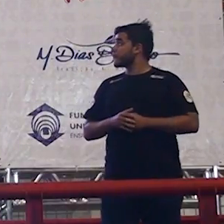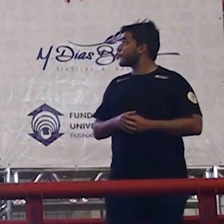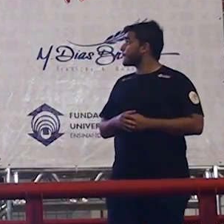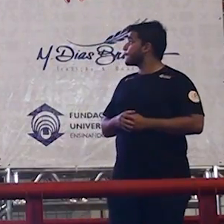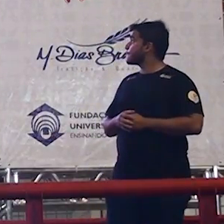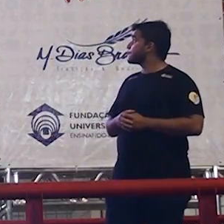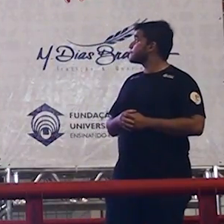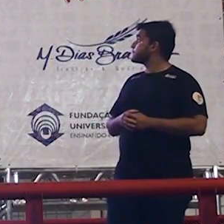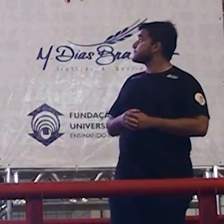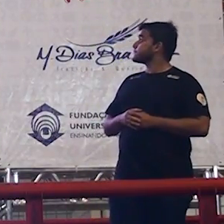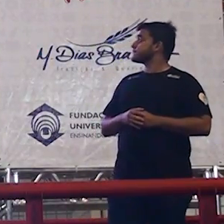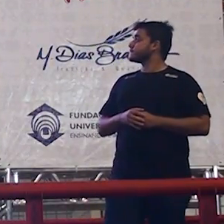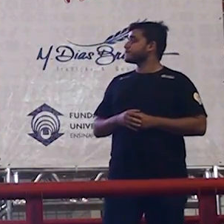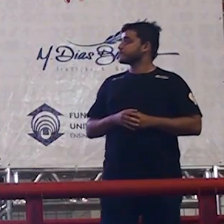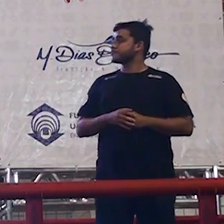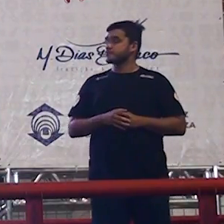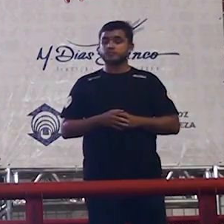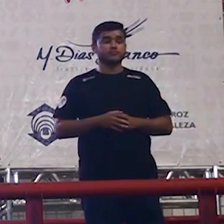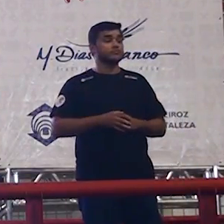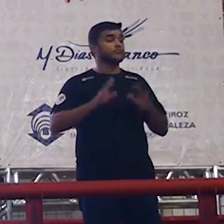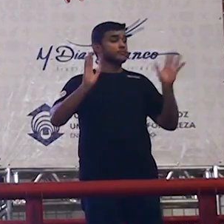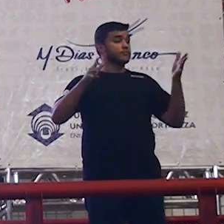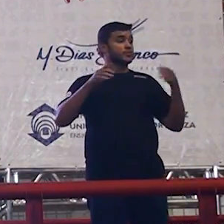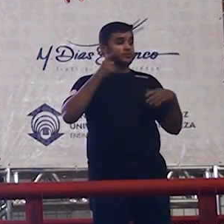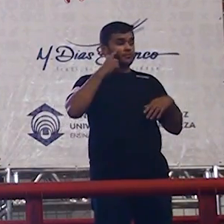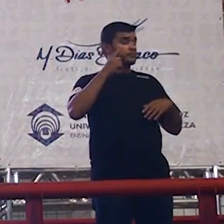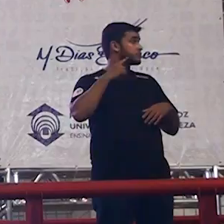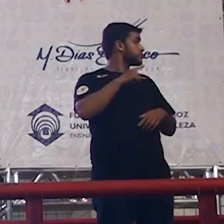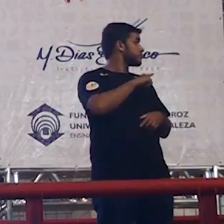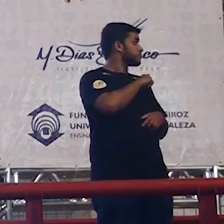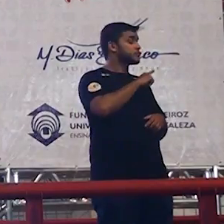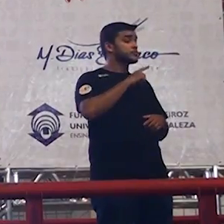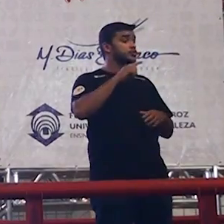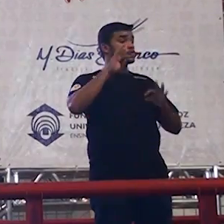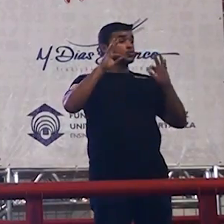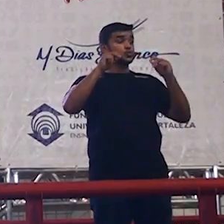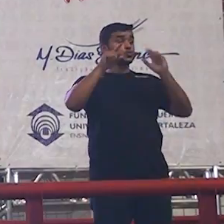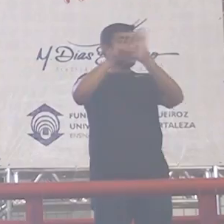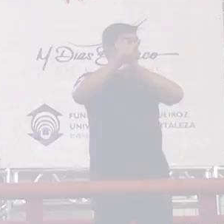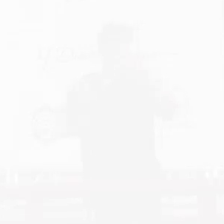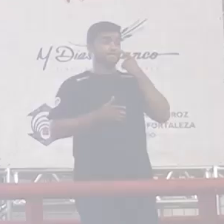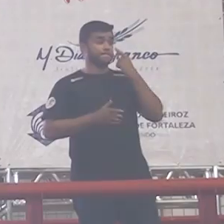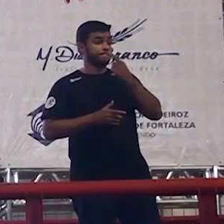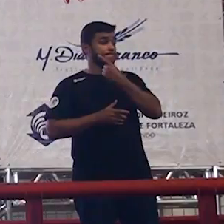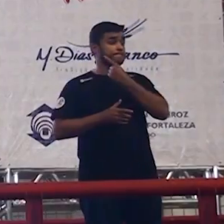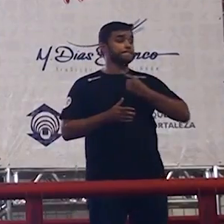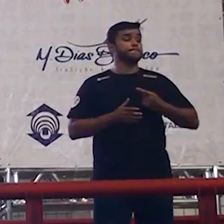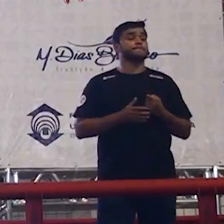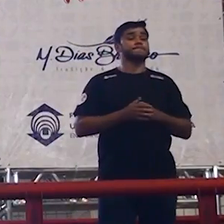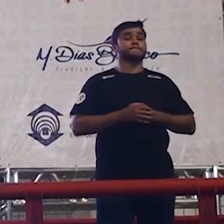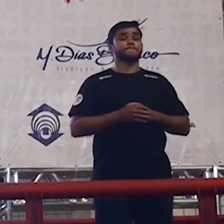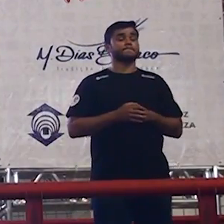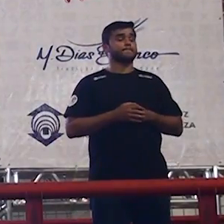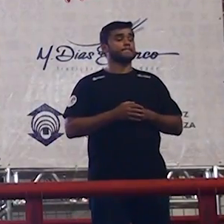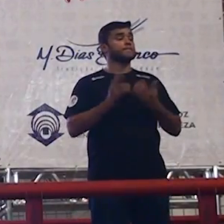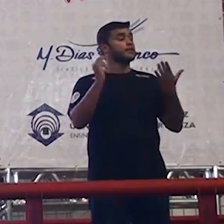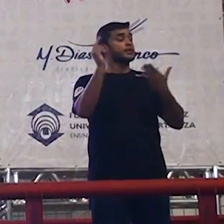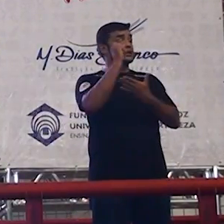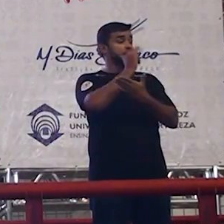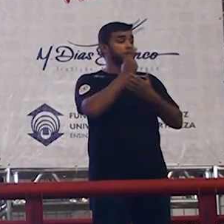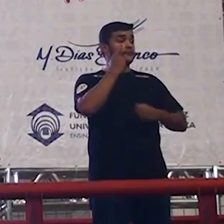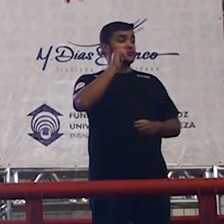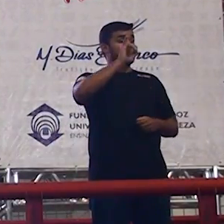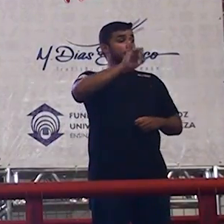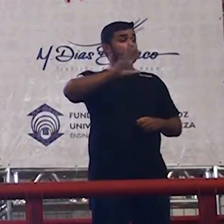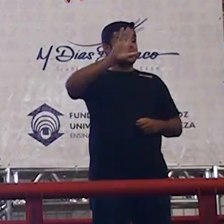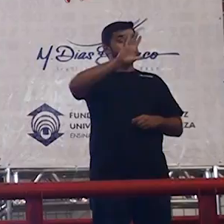Essas resoluções vão ficar sendo disponibilizadas, não é isso, Fábio? Show de bola. O interessante é o desenho,